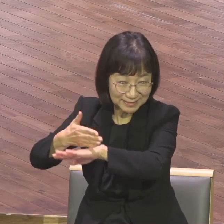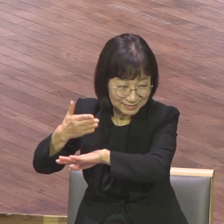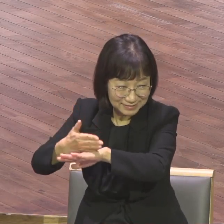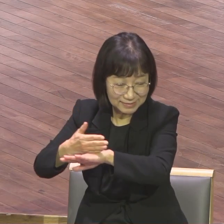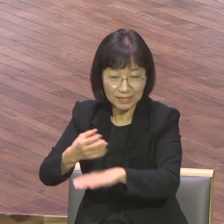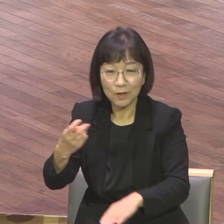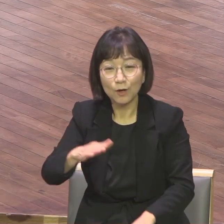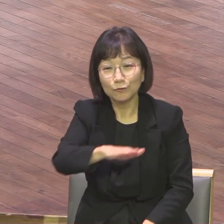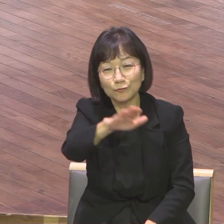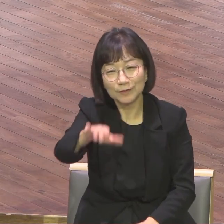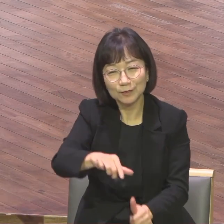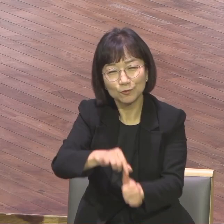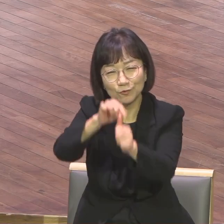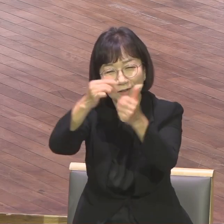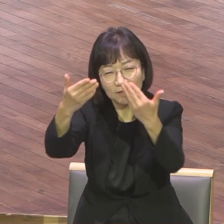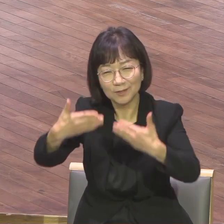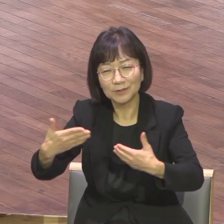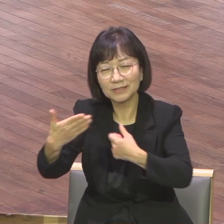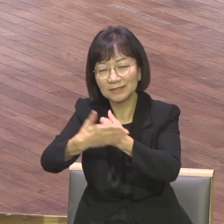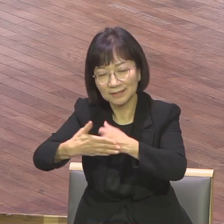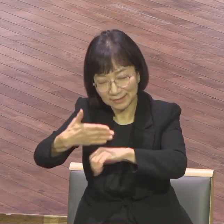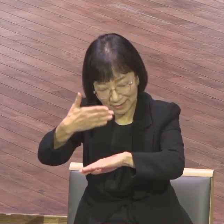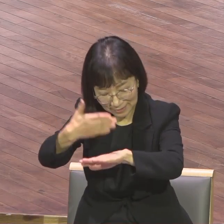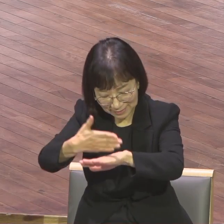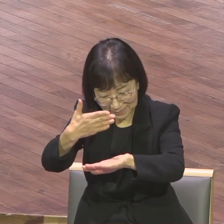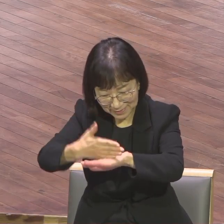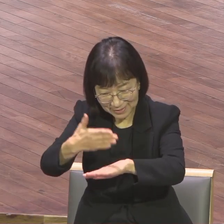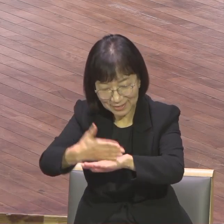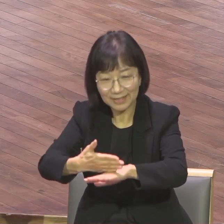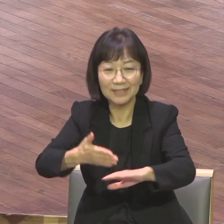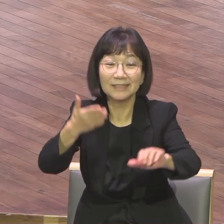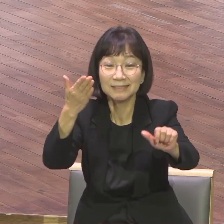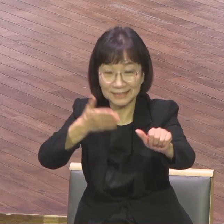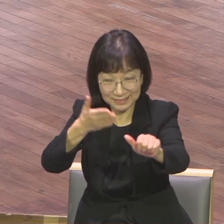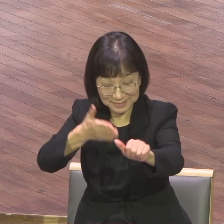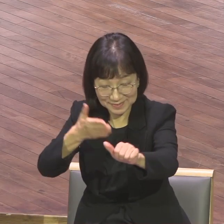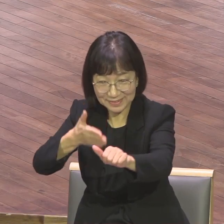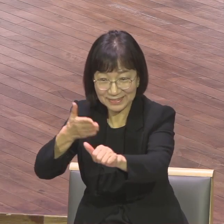우리를 구원해 주신 그 은혜에 감사하는 삶을 살자.